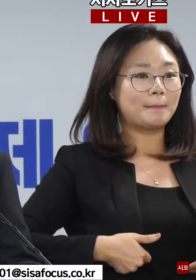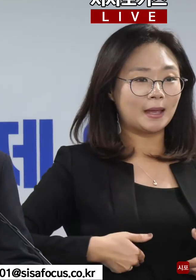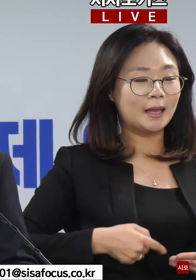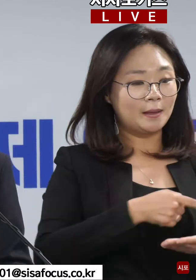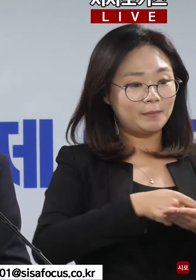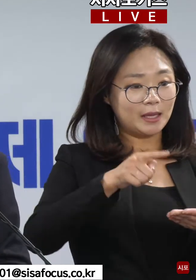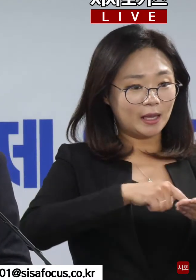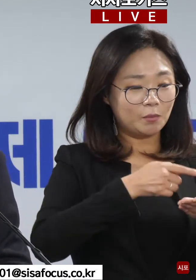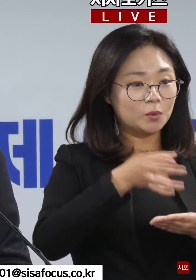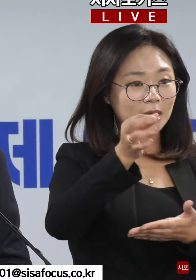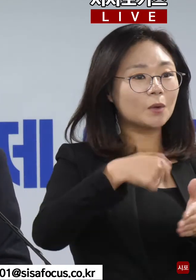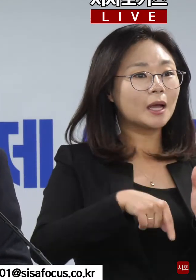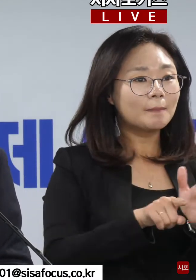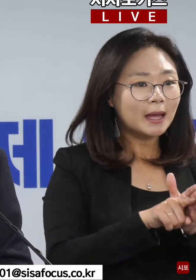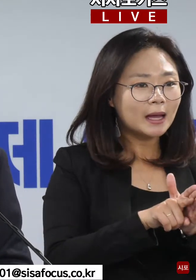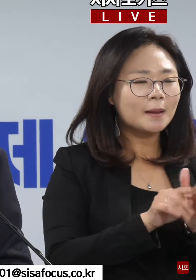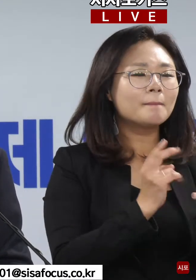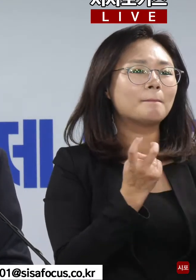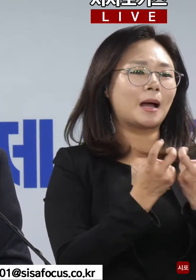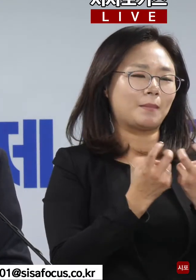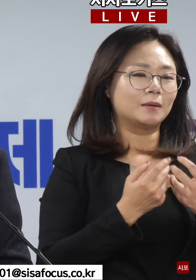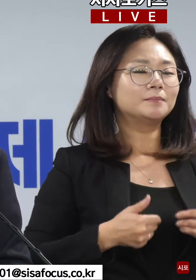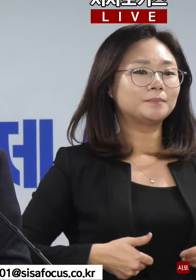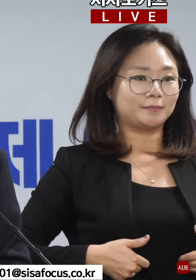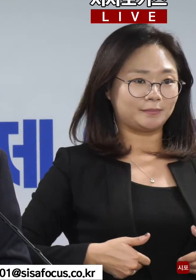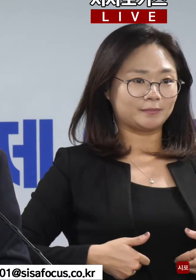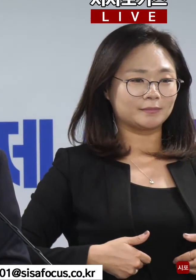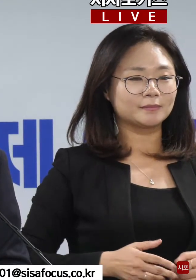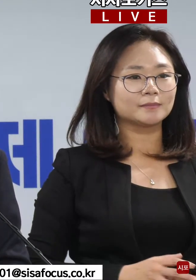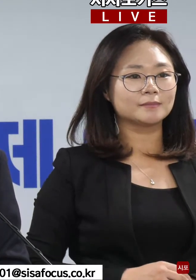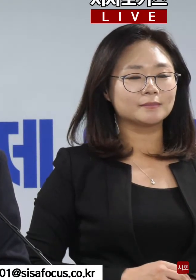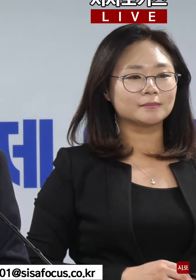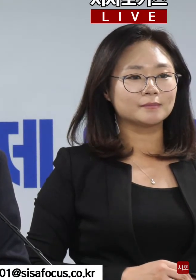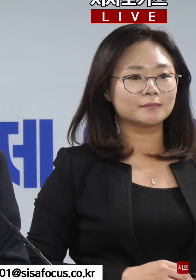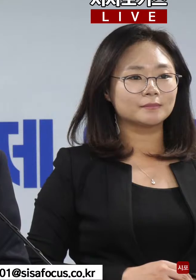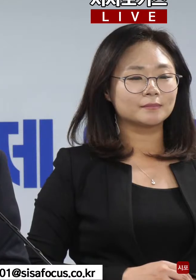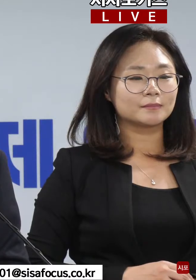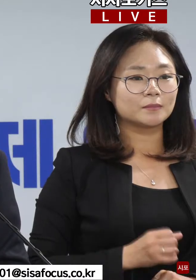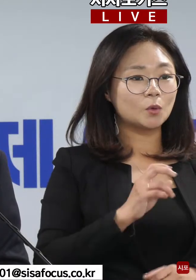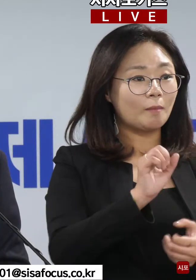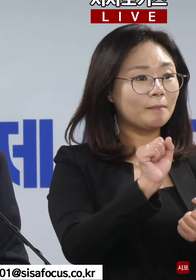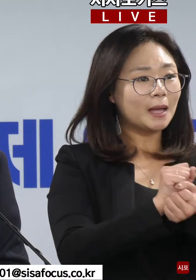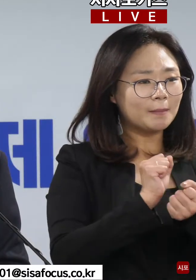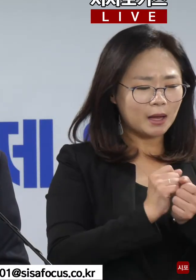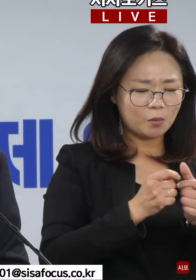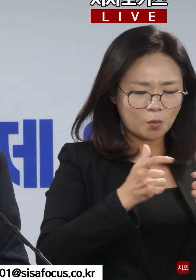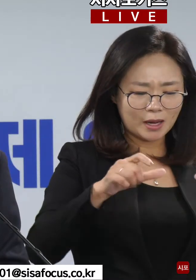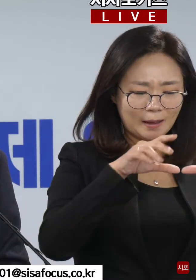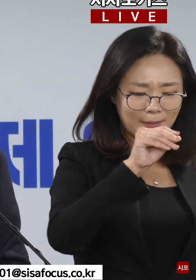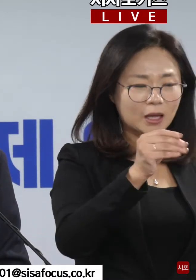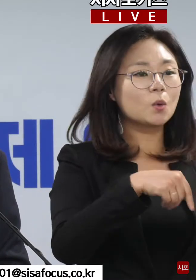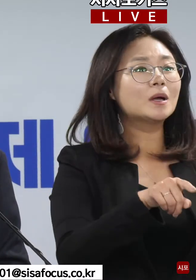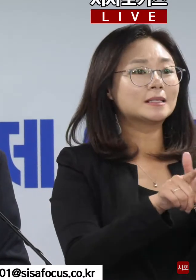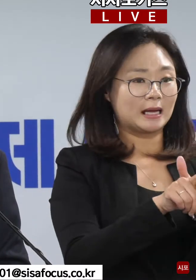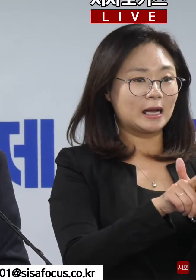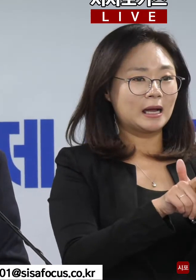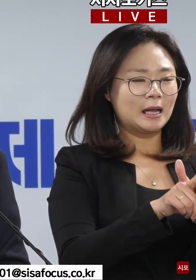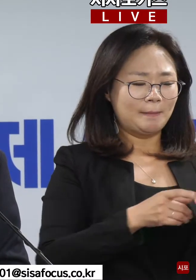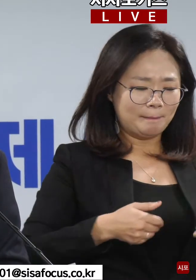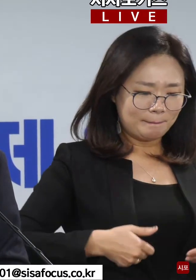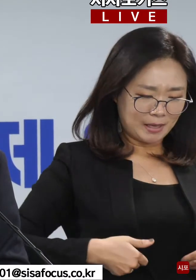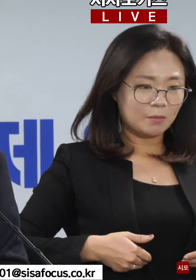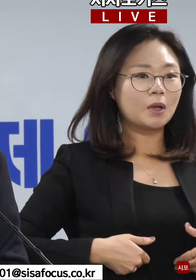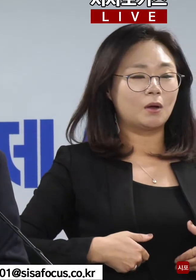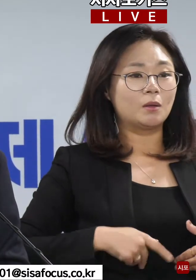피해를 보상하기 위한 조치들을 계속 요구해 나가고 또 감염이 확대되지 않도록 필요한